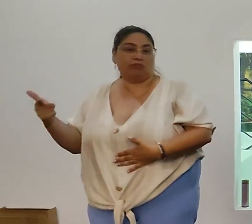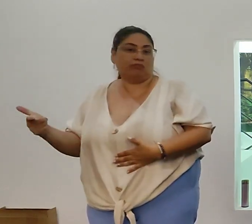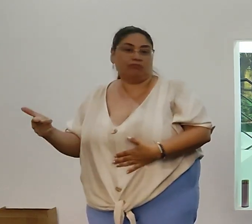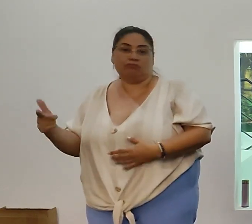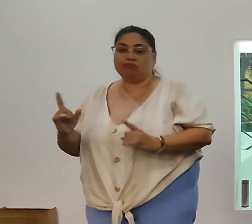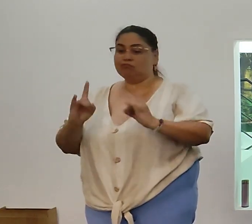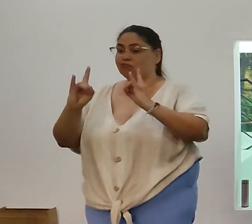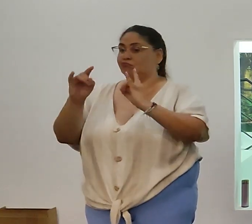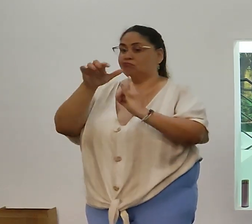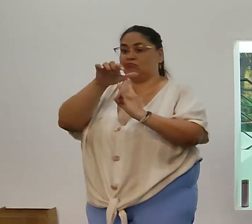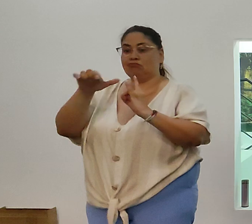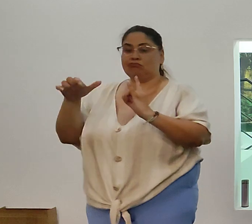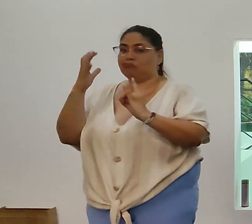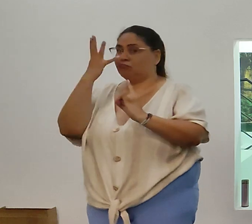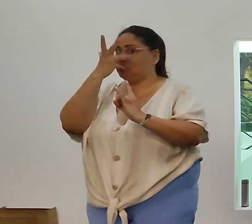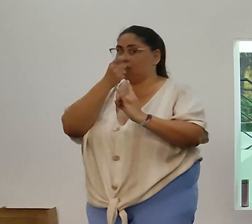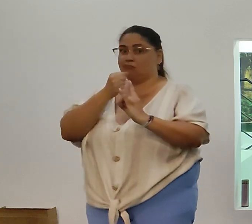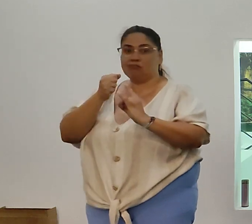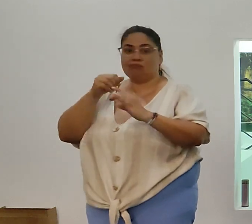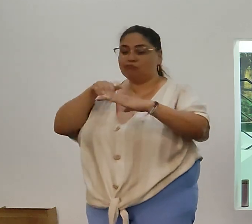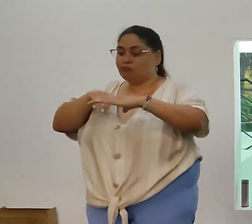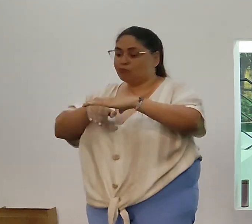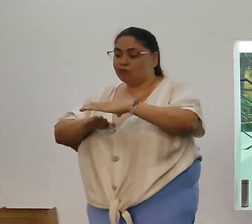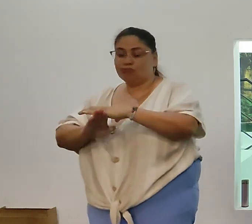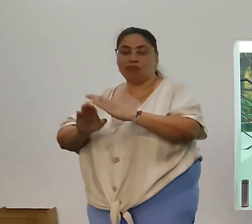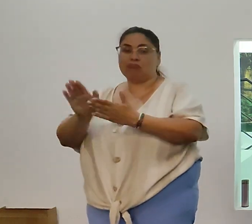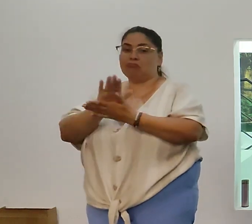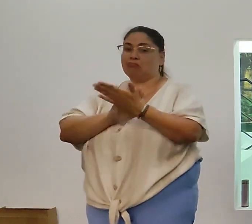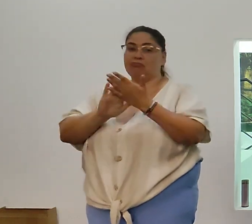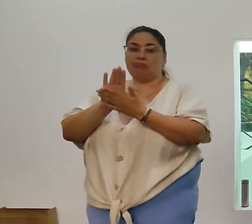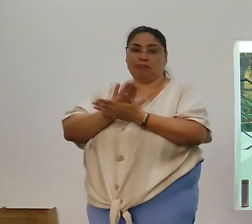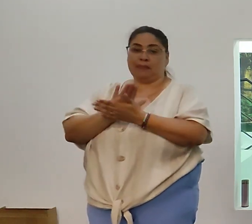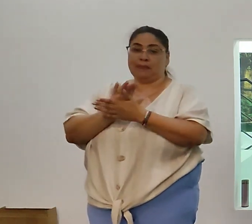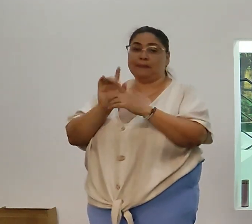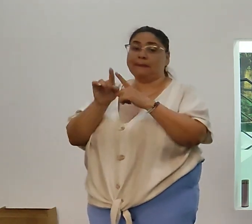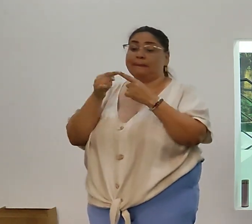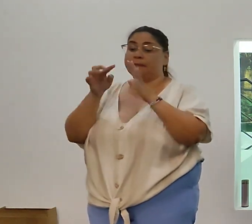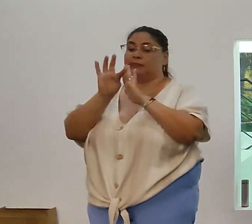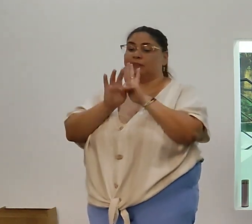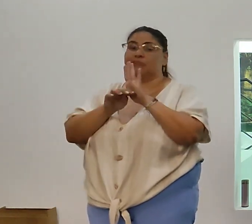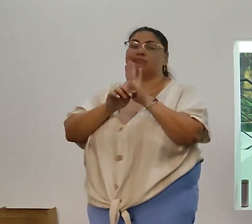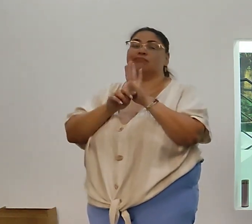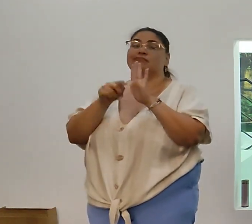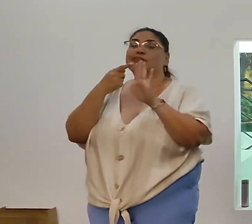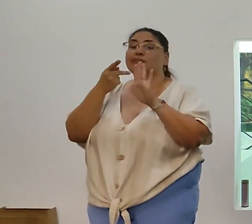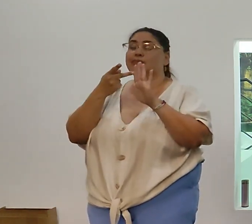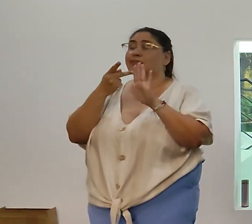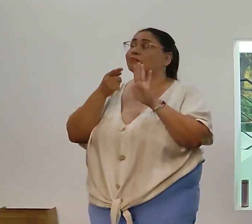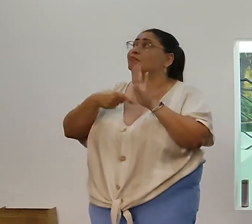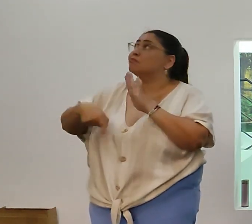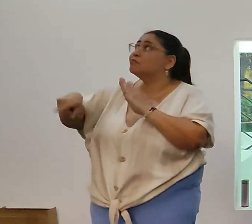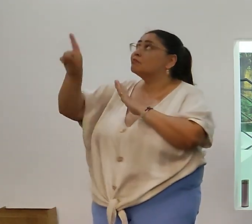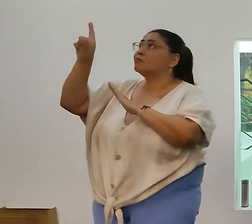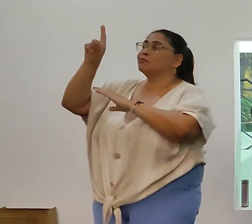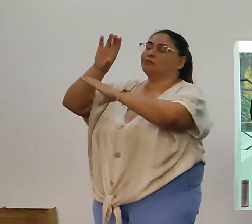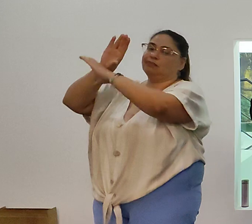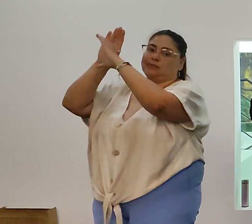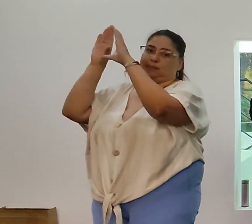um túmulo bonito, ele não teve um sepultamento bonito, mas o texto diz que ele foi para o seio de Abraão.